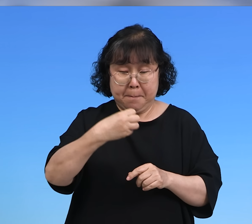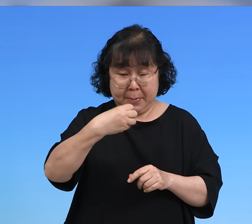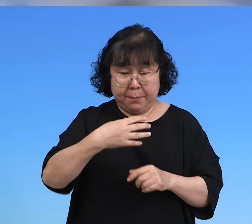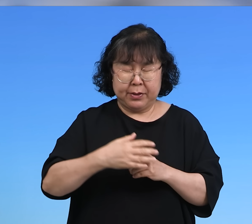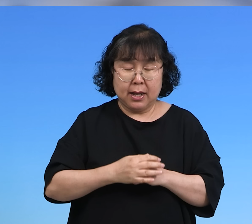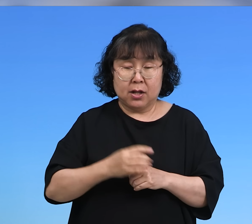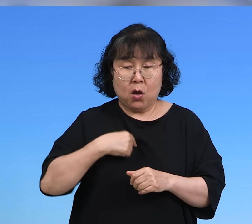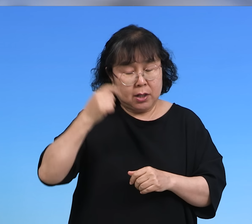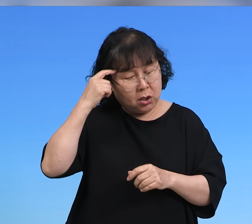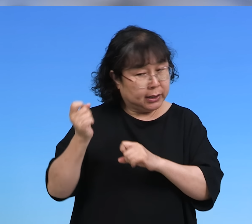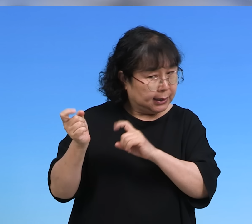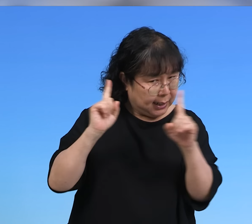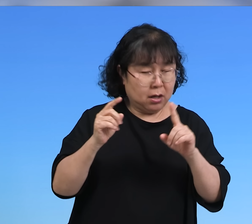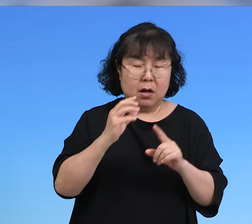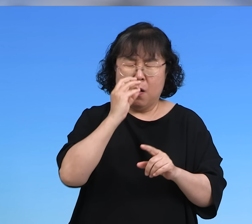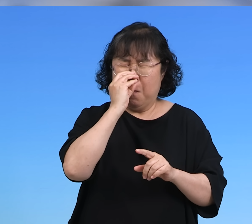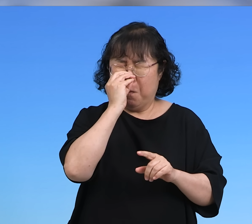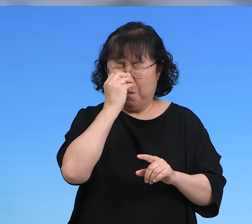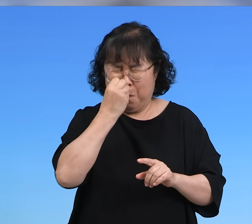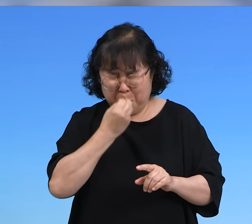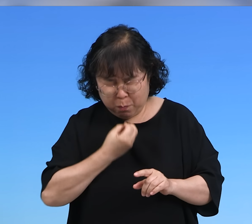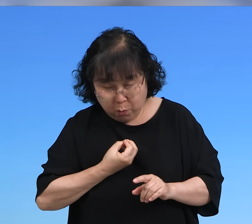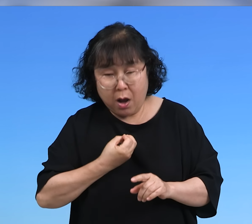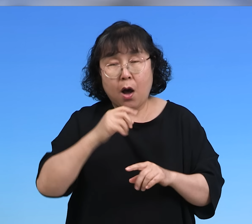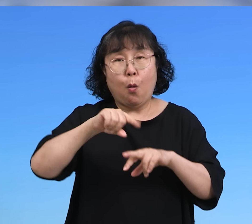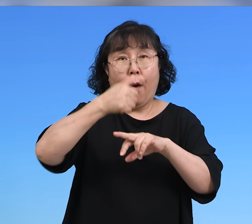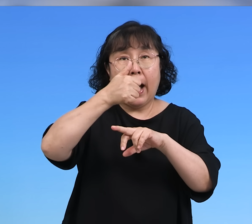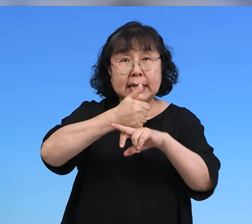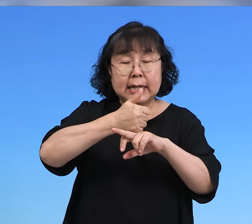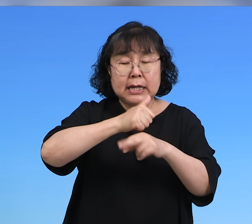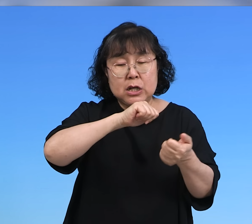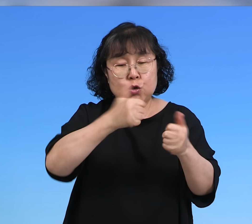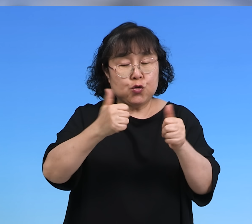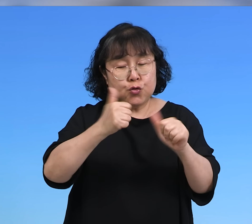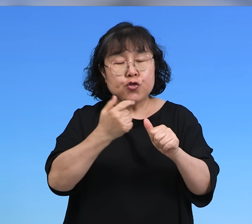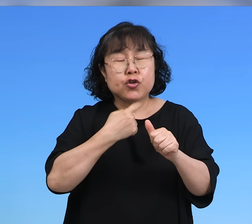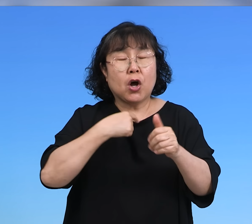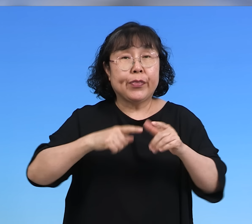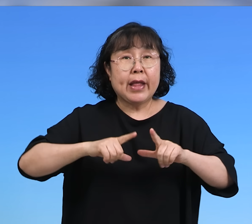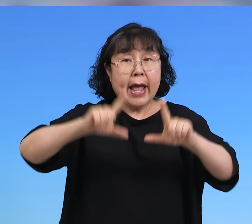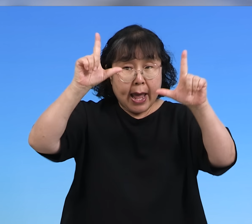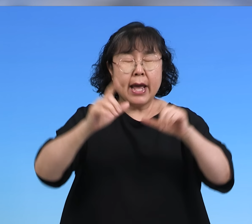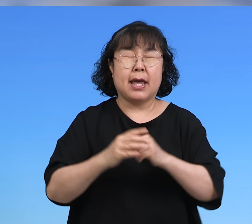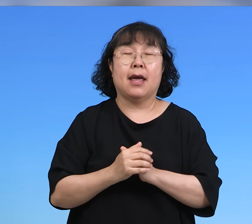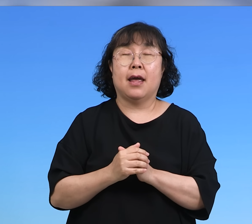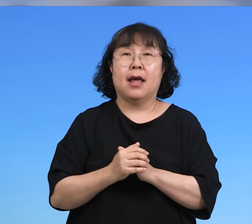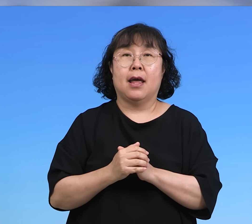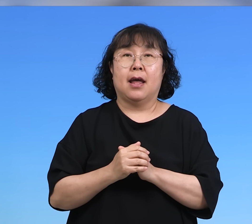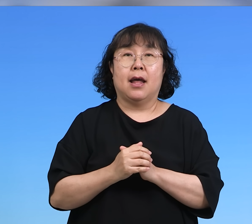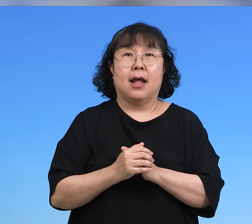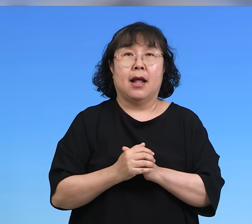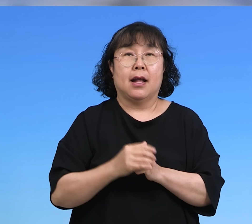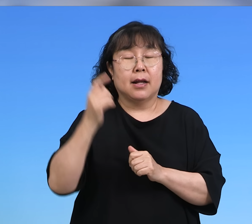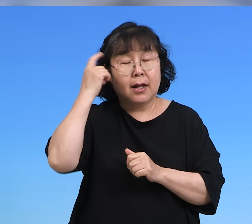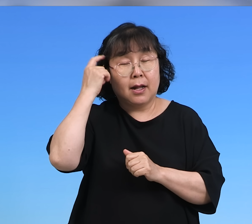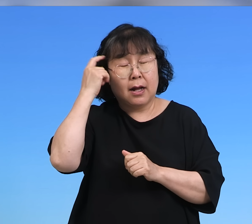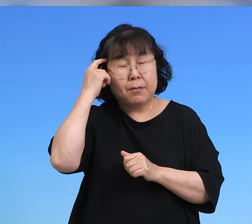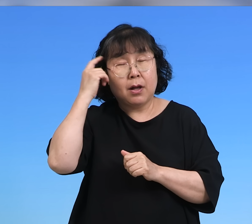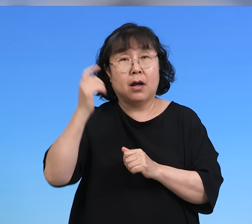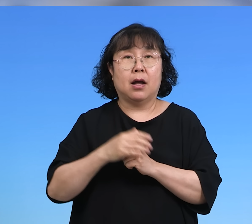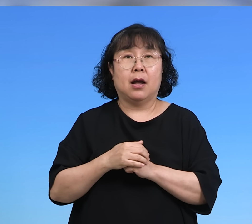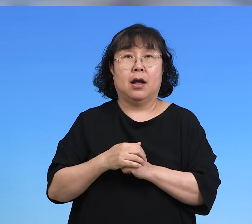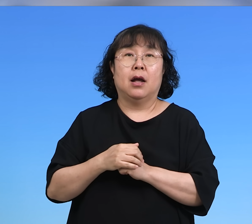차려라. 우시야 왕이 죽던 해. 너 까불다 큰일 난다. 운전하고 가면은 뭐 저한테 뭔 소리라도 뭐